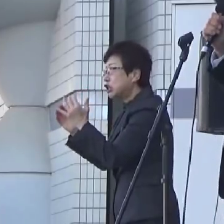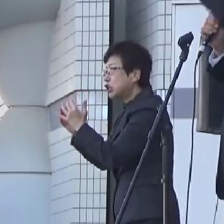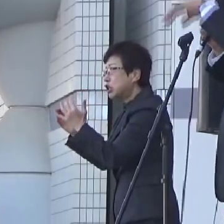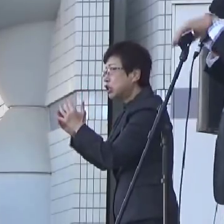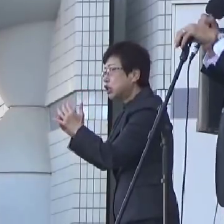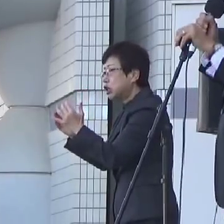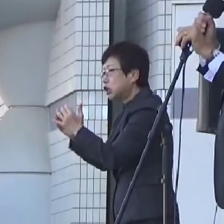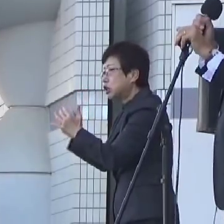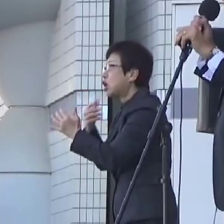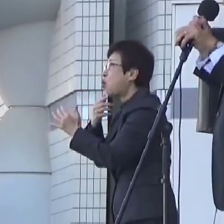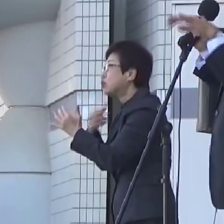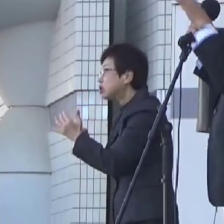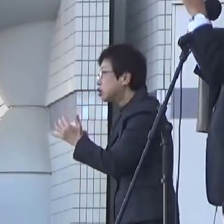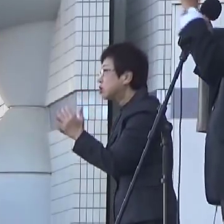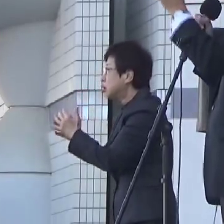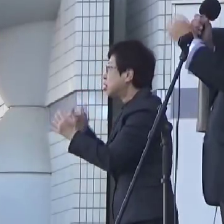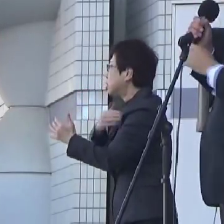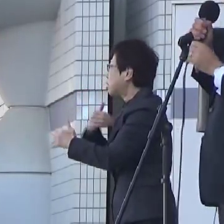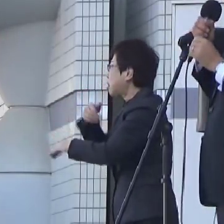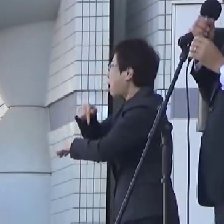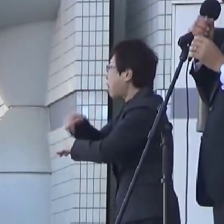るし審議できたはずなのに